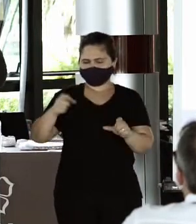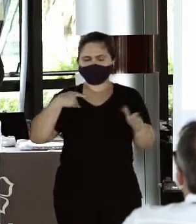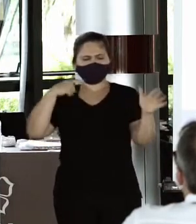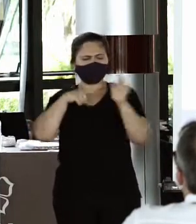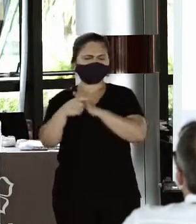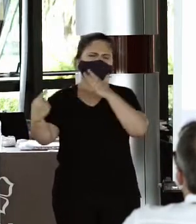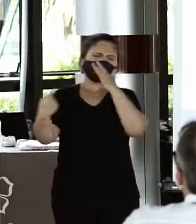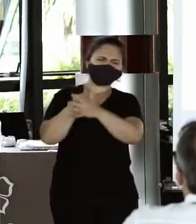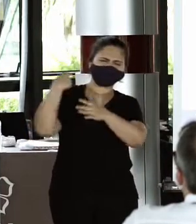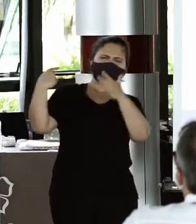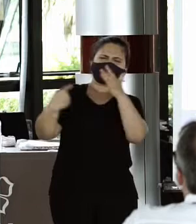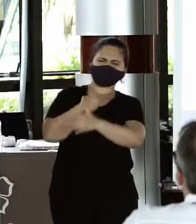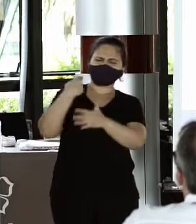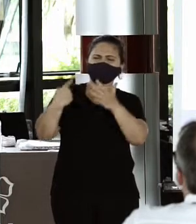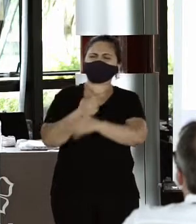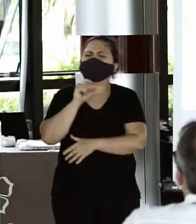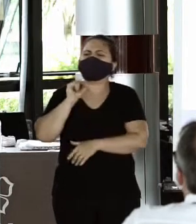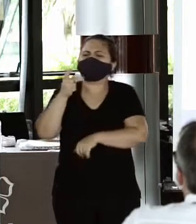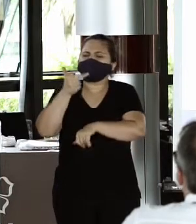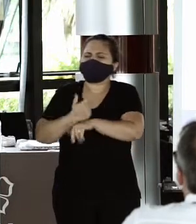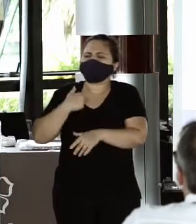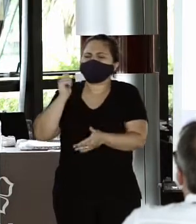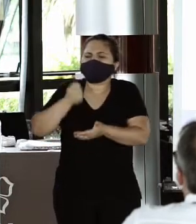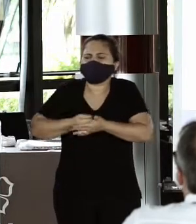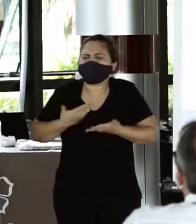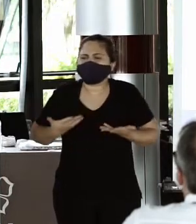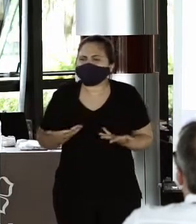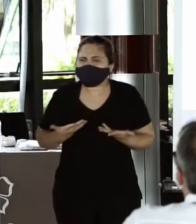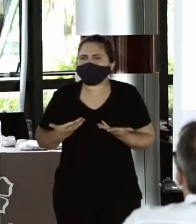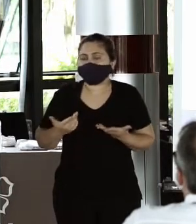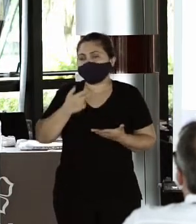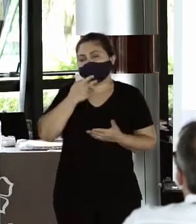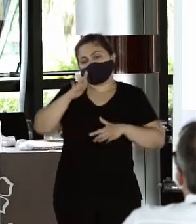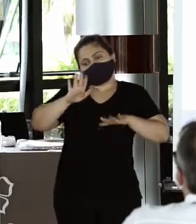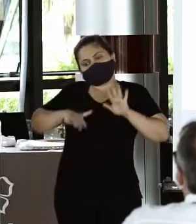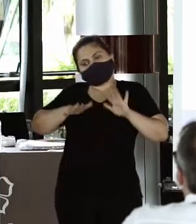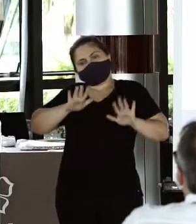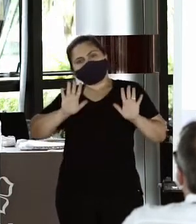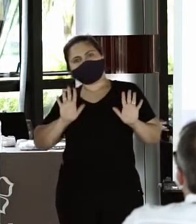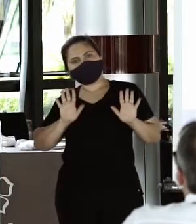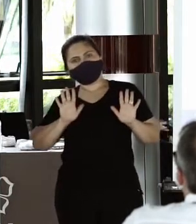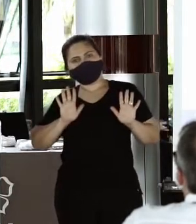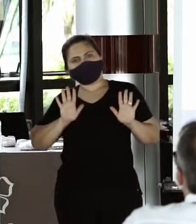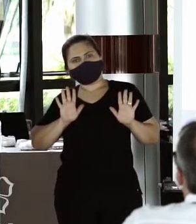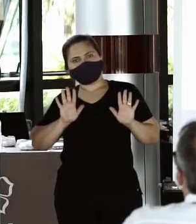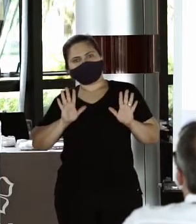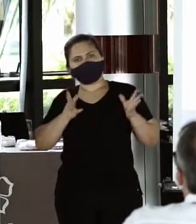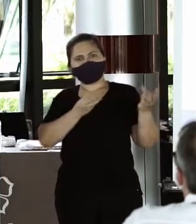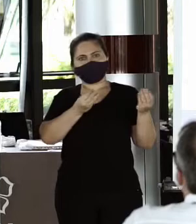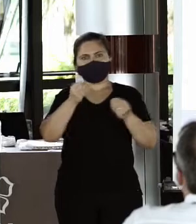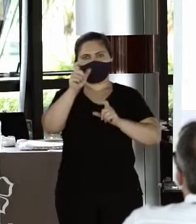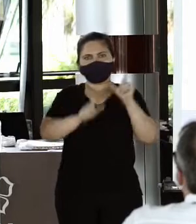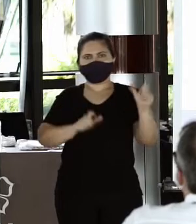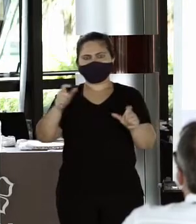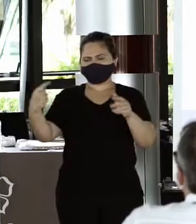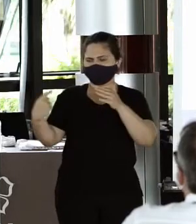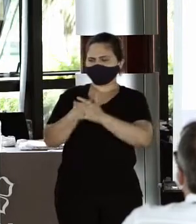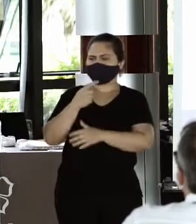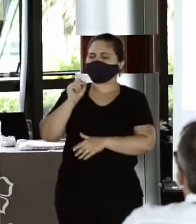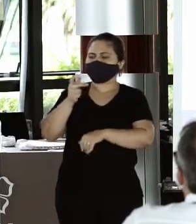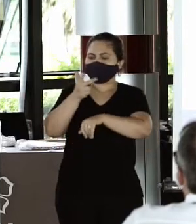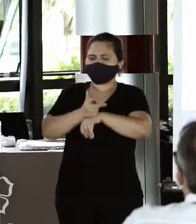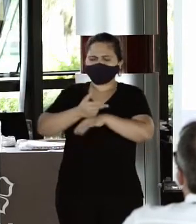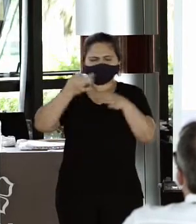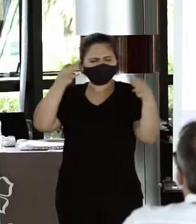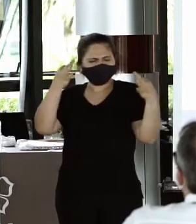pergunta que eu mais recebo é, Matheus, qual a câmera eu compro? Eu falo, depende. Muita gente me pergunta, Matheus, qual a